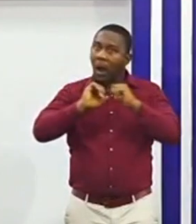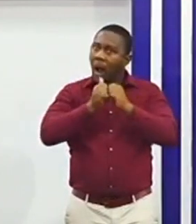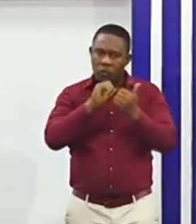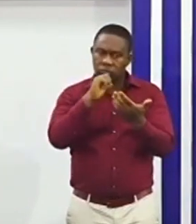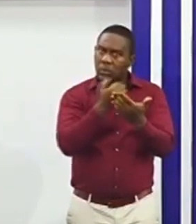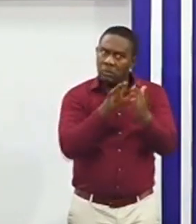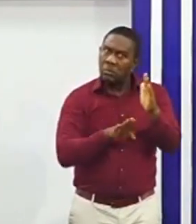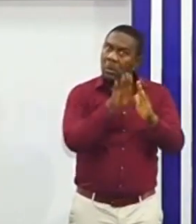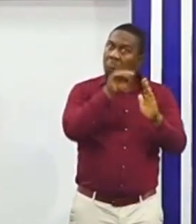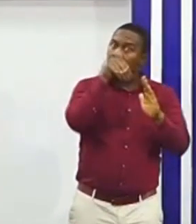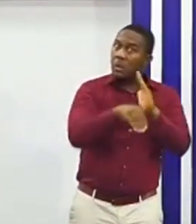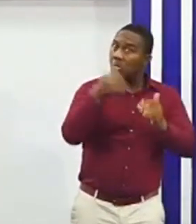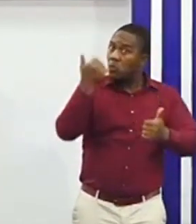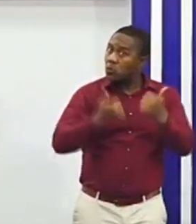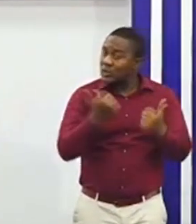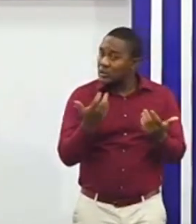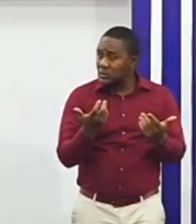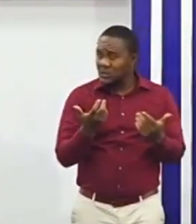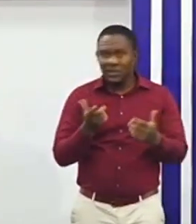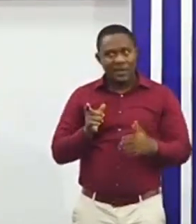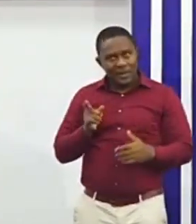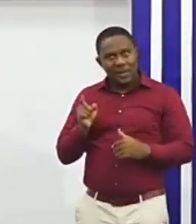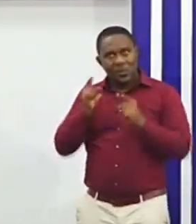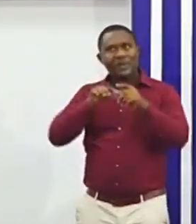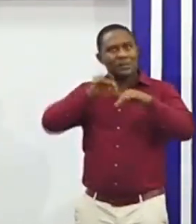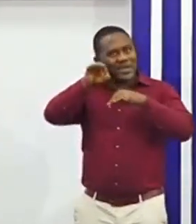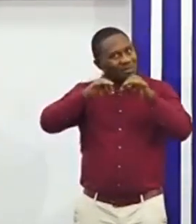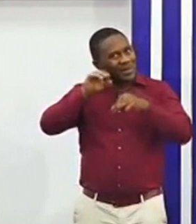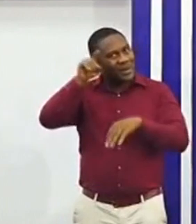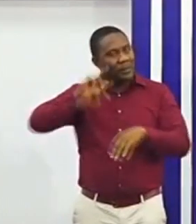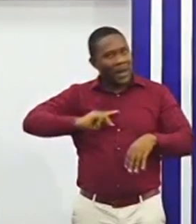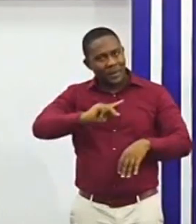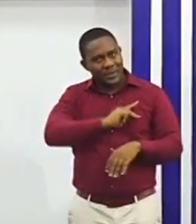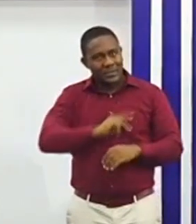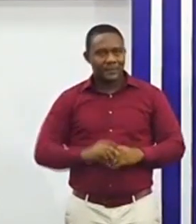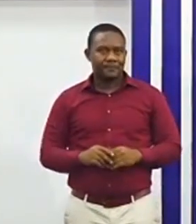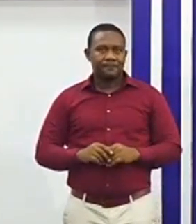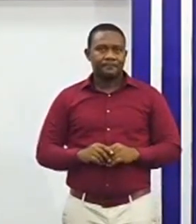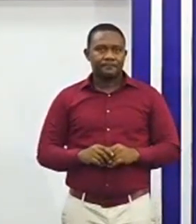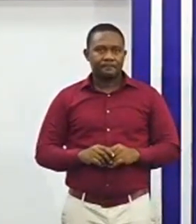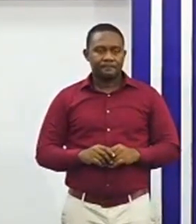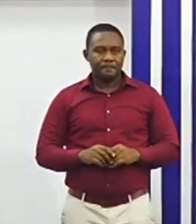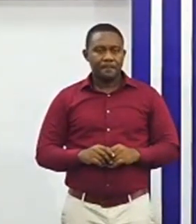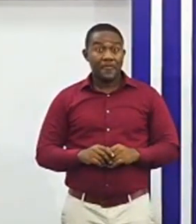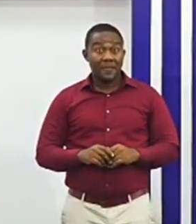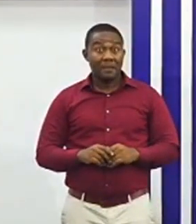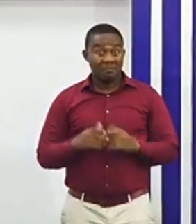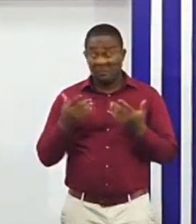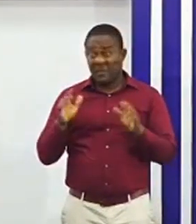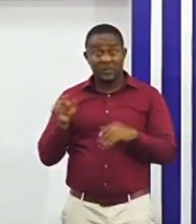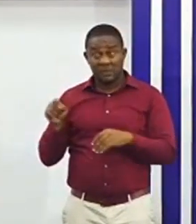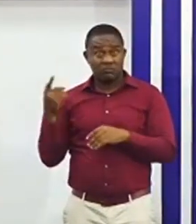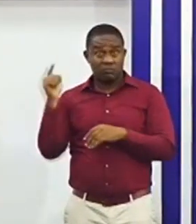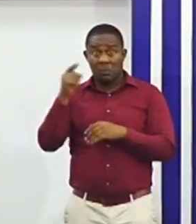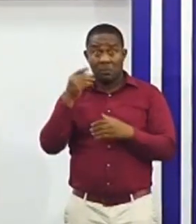a ministeri zie a wulɛ a COVID-19 baaloŋ ŋa na fɛrɛ teɛ. A government yela ko a ministries